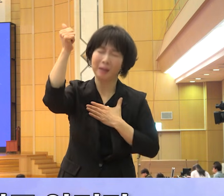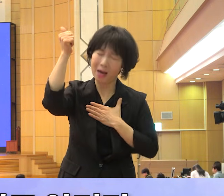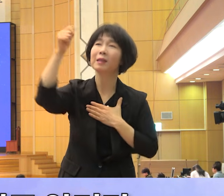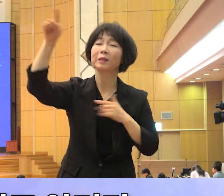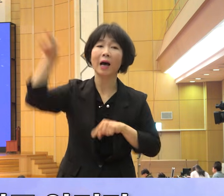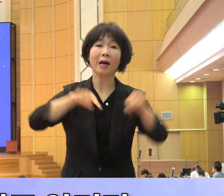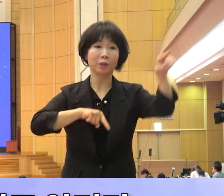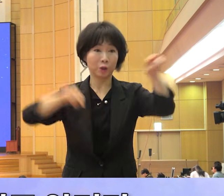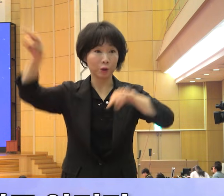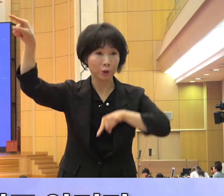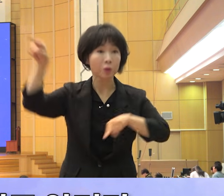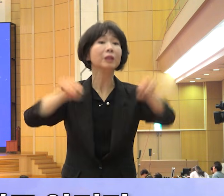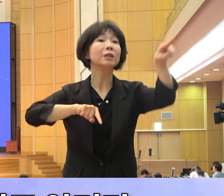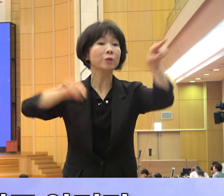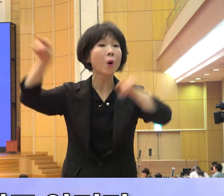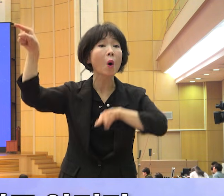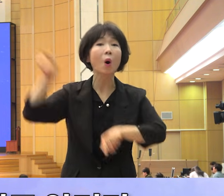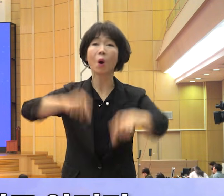주님만 날